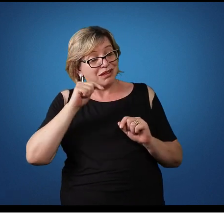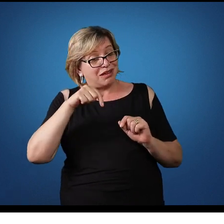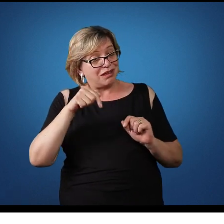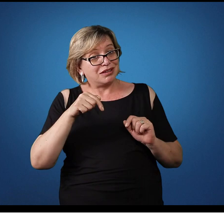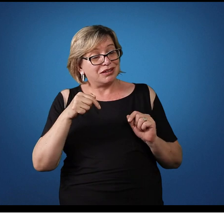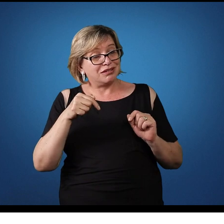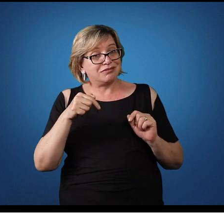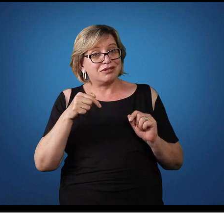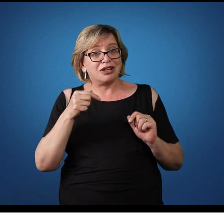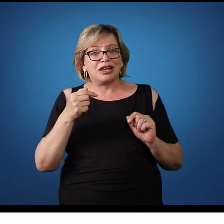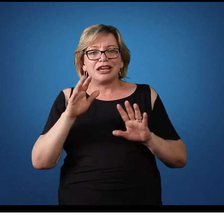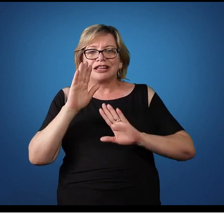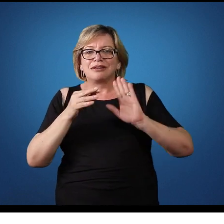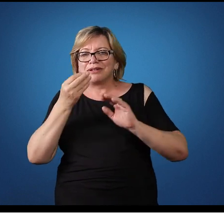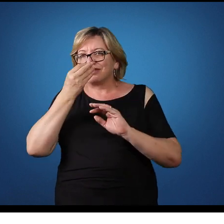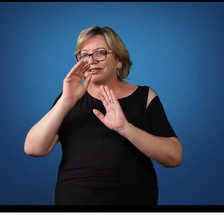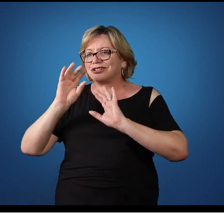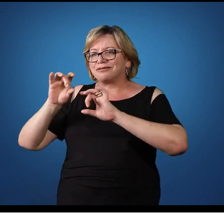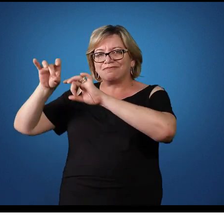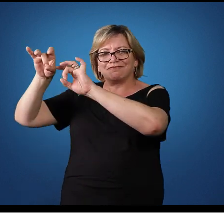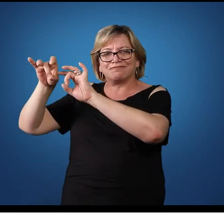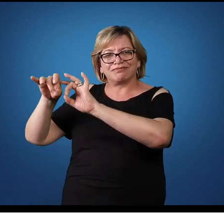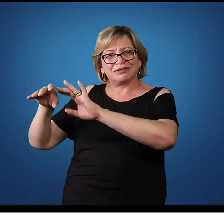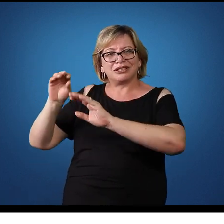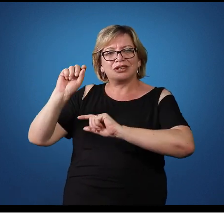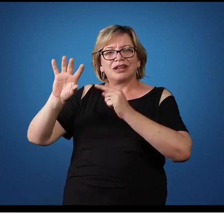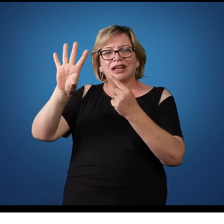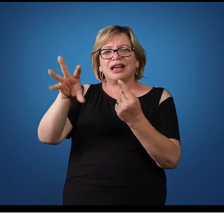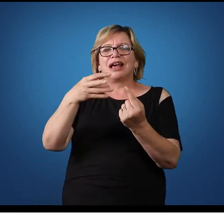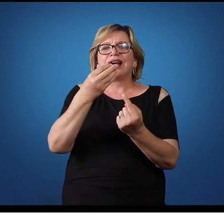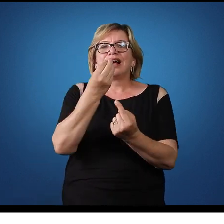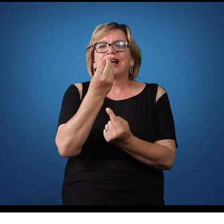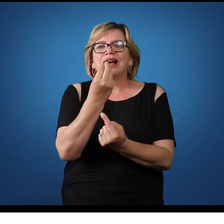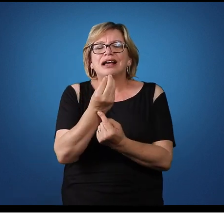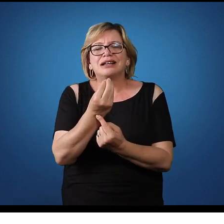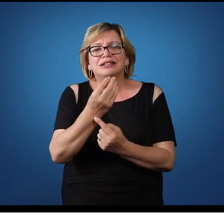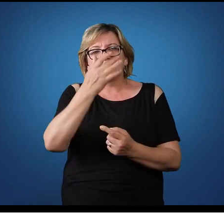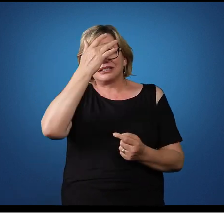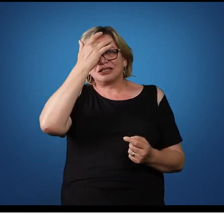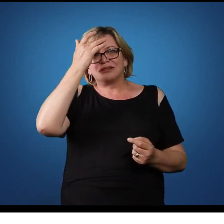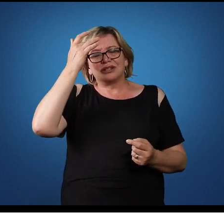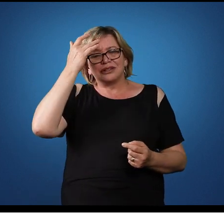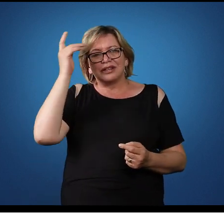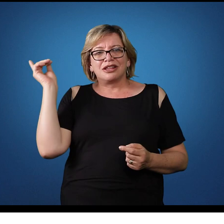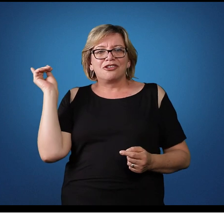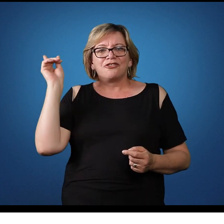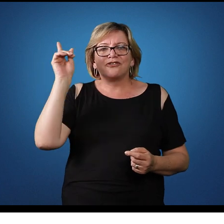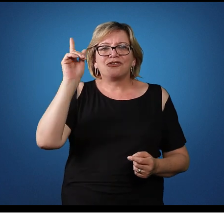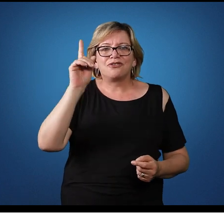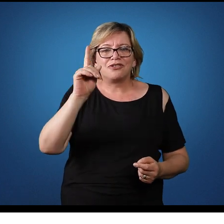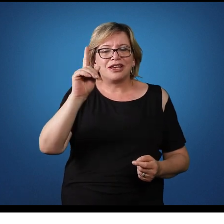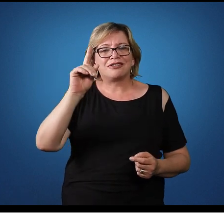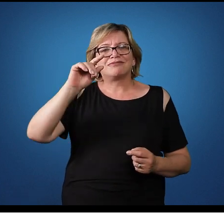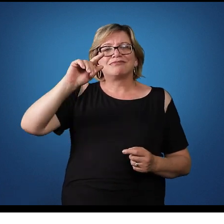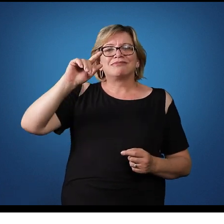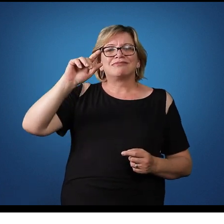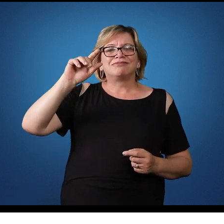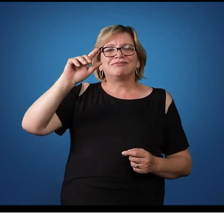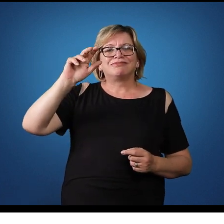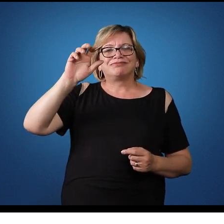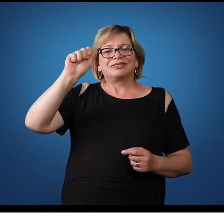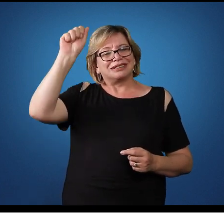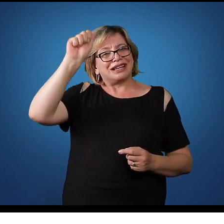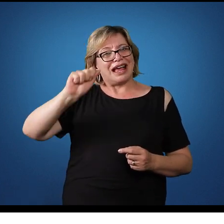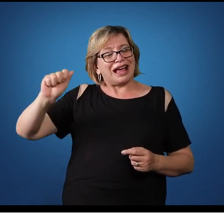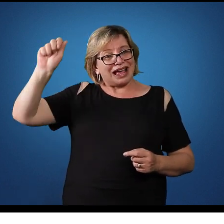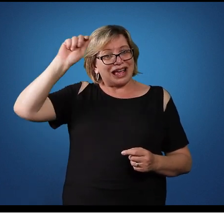nós ignoramos, por exemplo, a arte que é produzida por aqueles que vieram da África para povoar o nosso país durante a